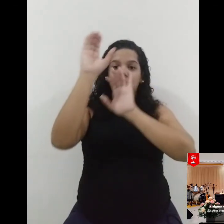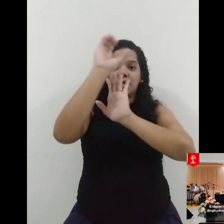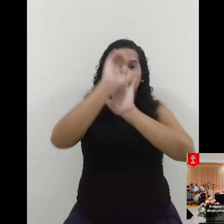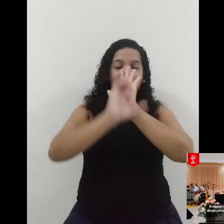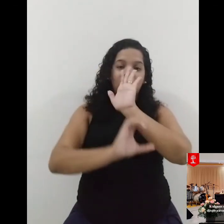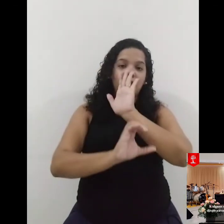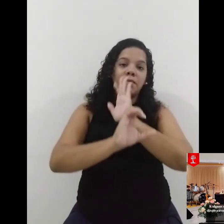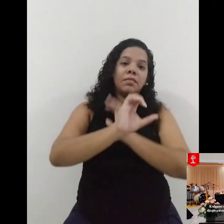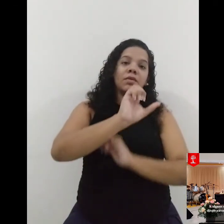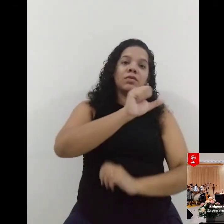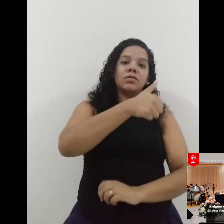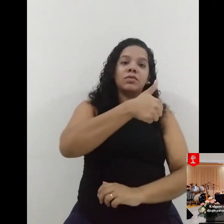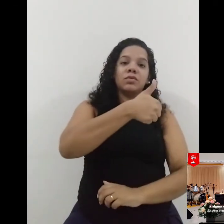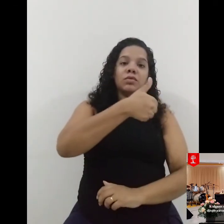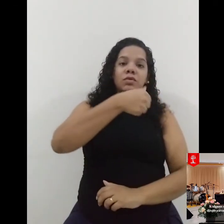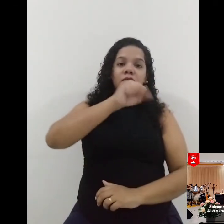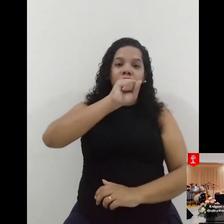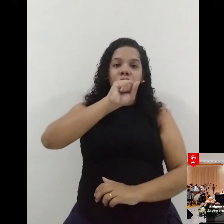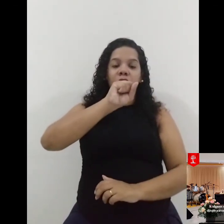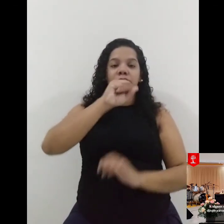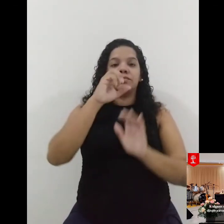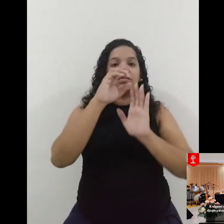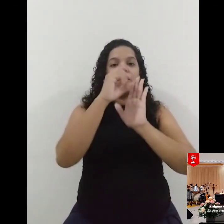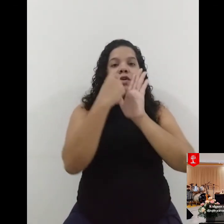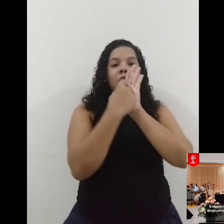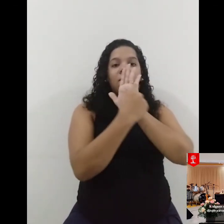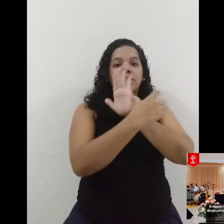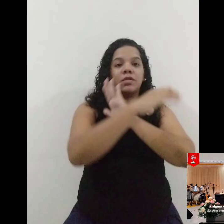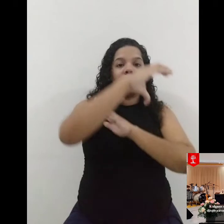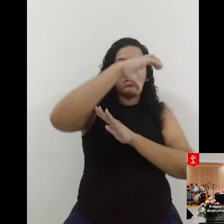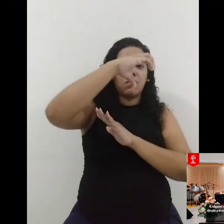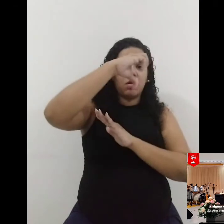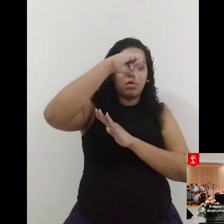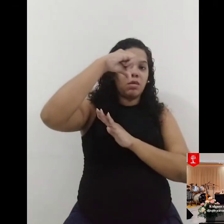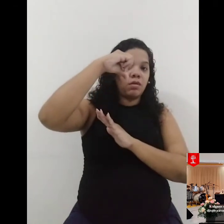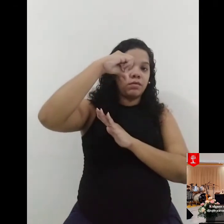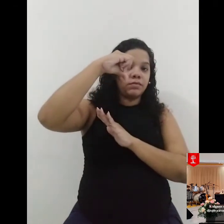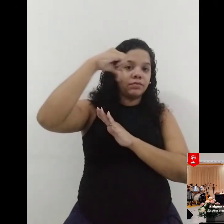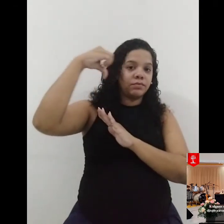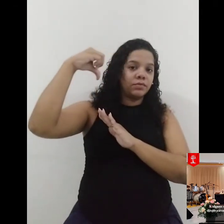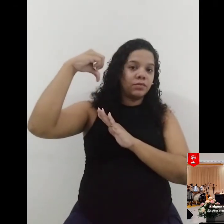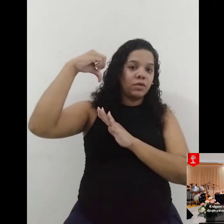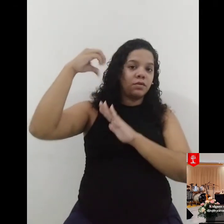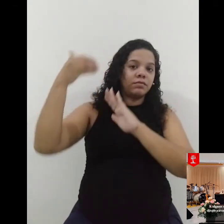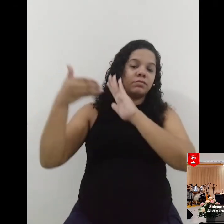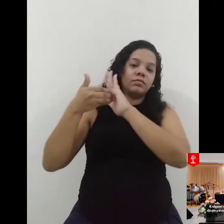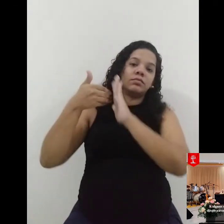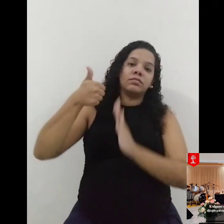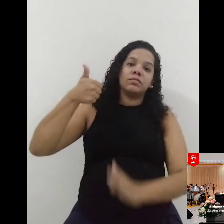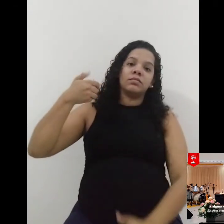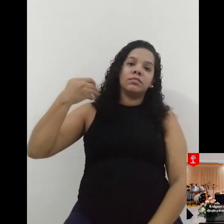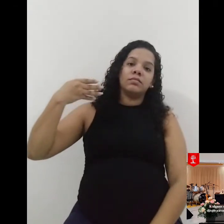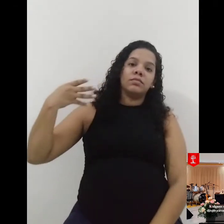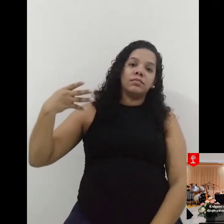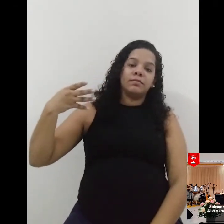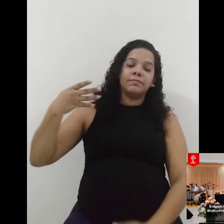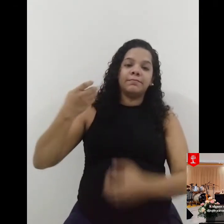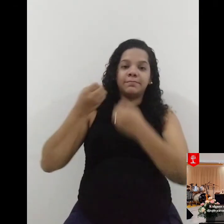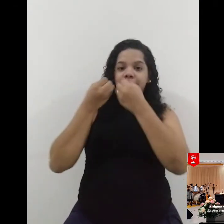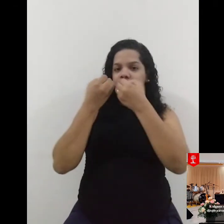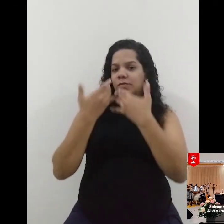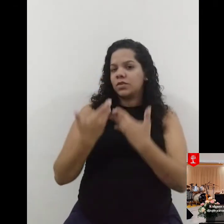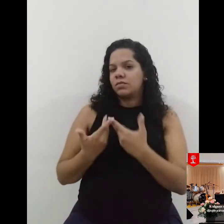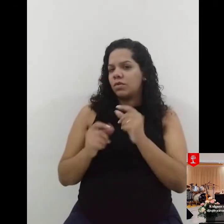há alguns que confiavam em sua própria justiça e desprezavam os outros.